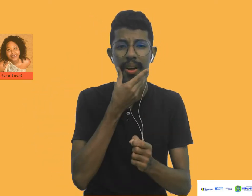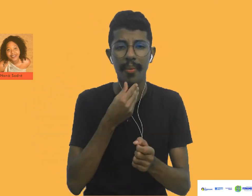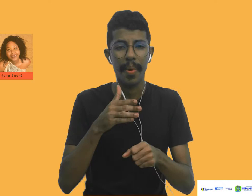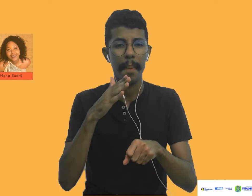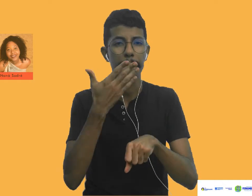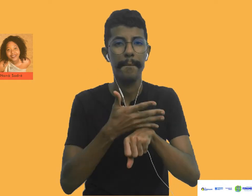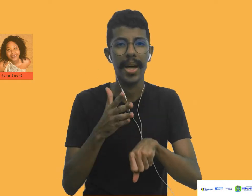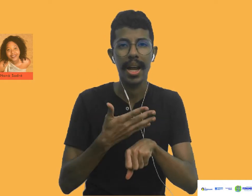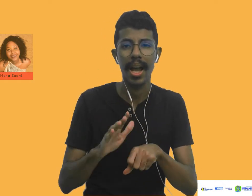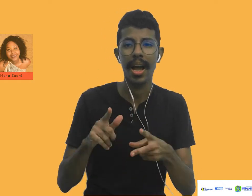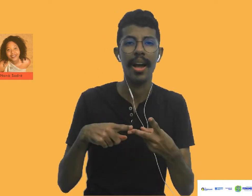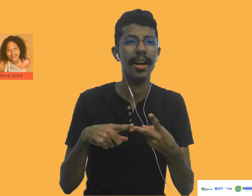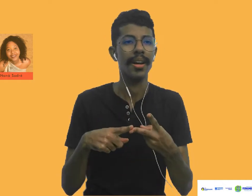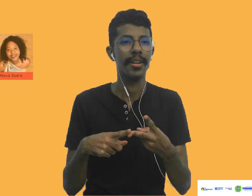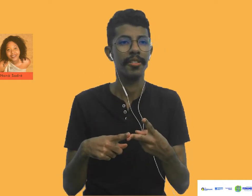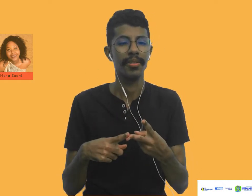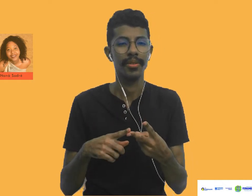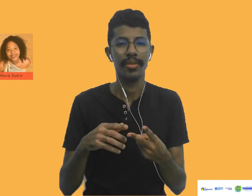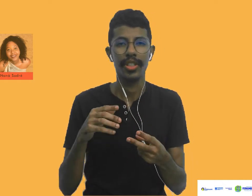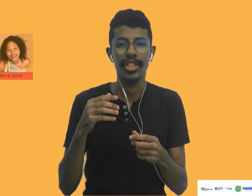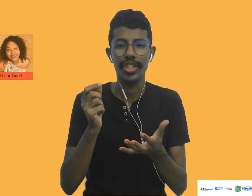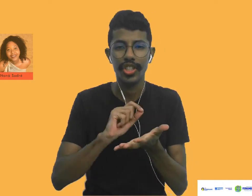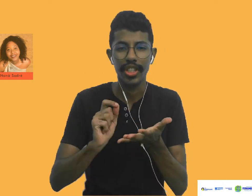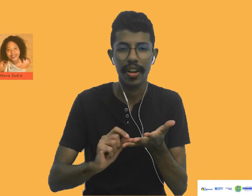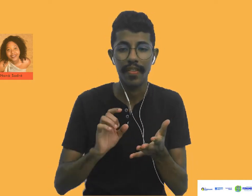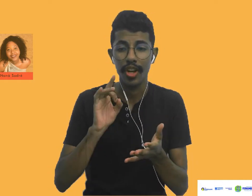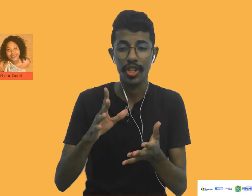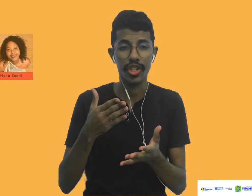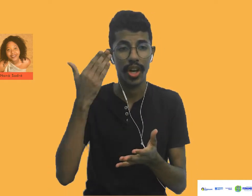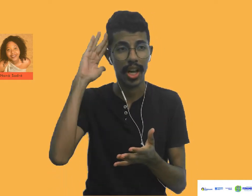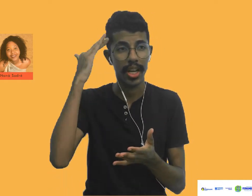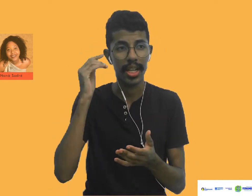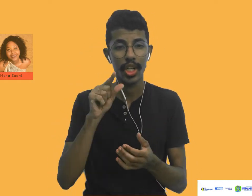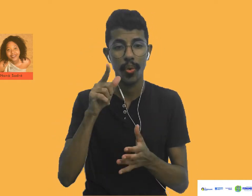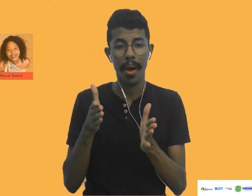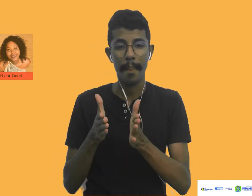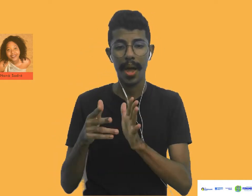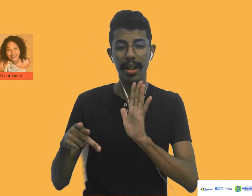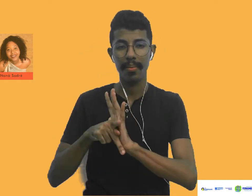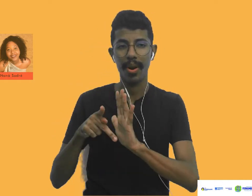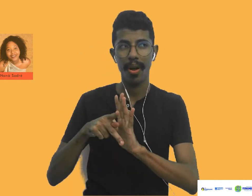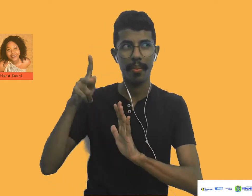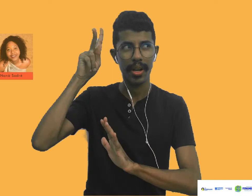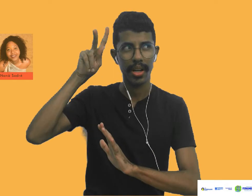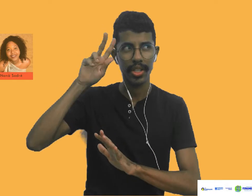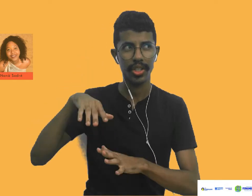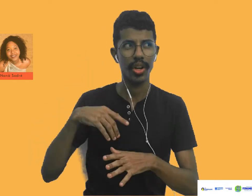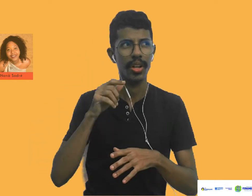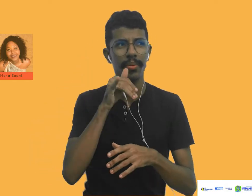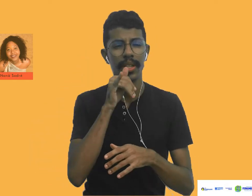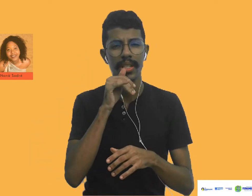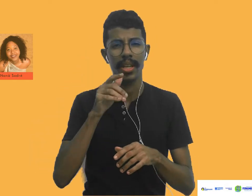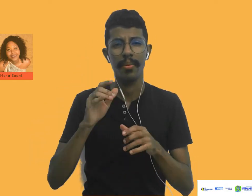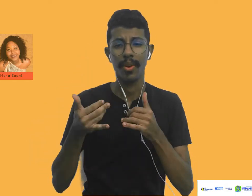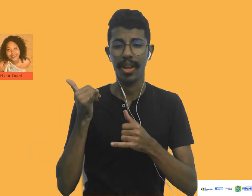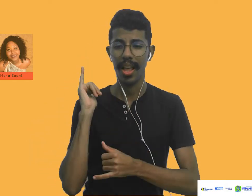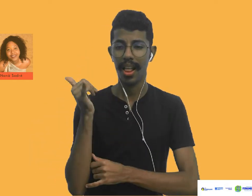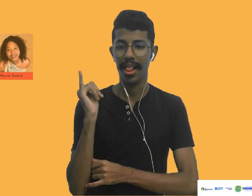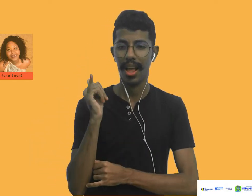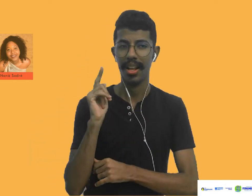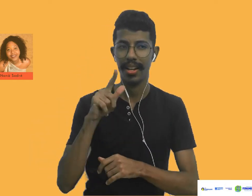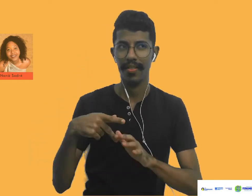brancos, homens cis, né? Com apenas um lado da história, né? Onde as nossas narrativas, né? A